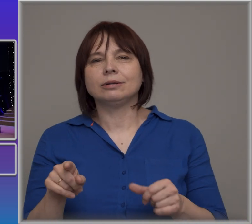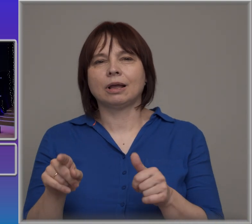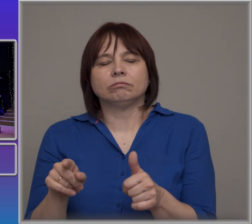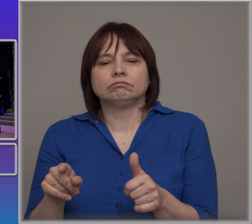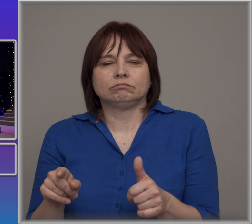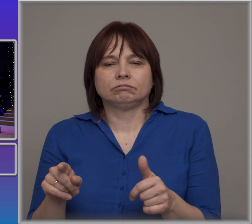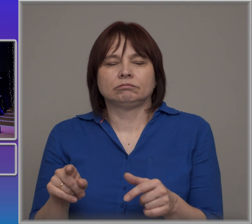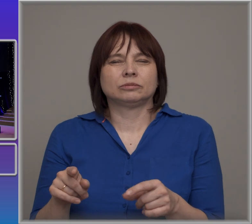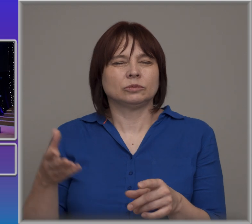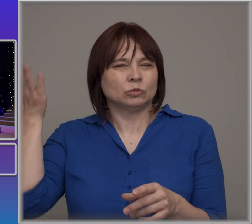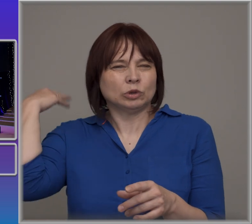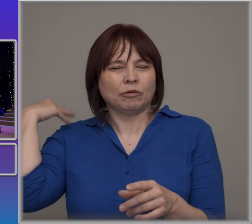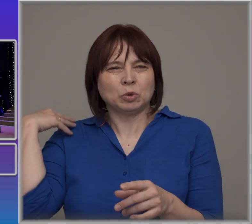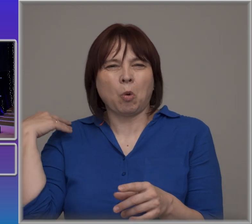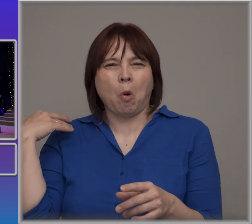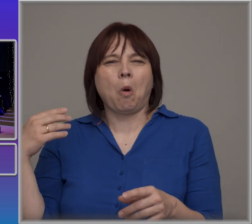есть такие уникальные слова